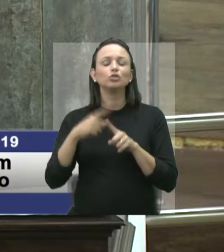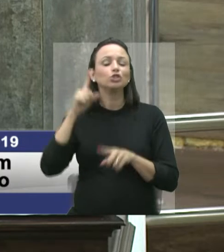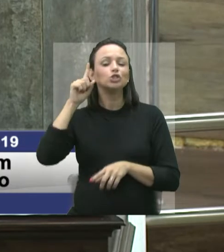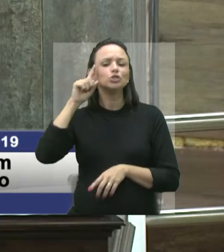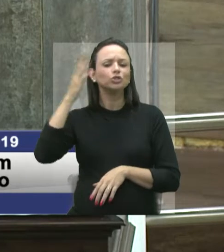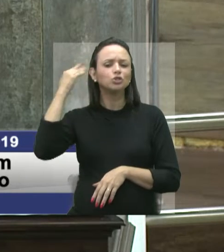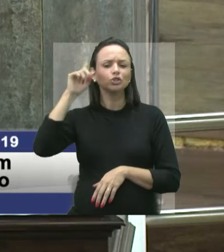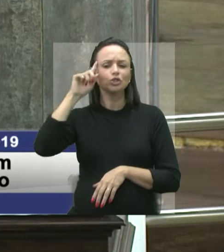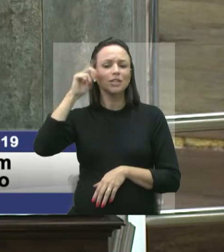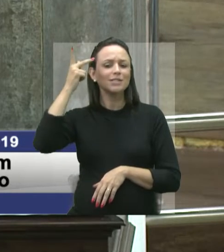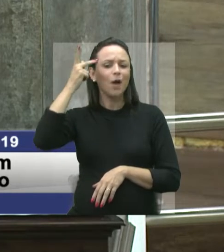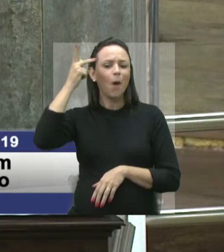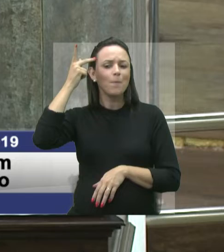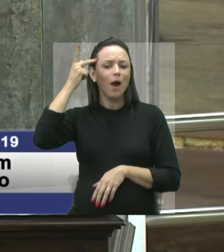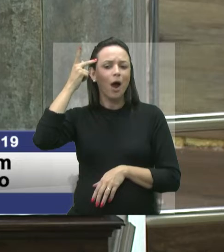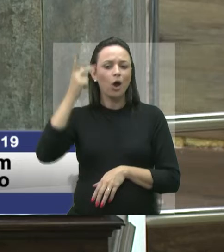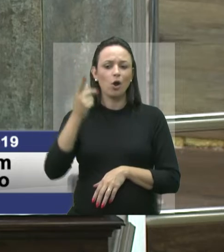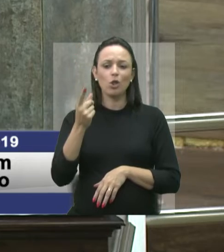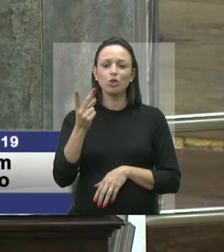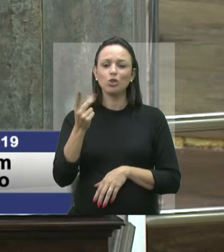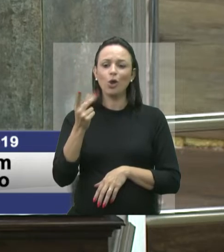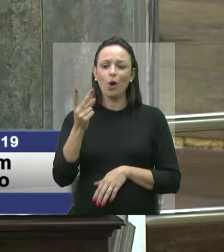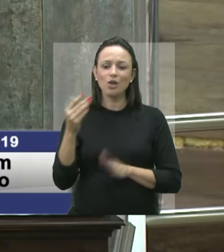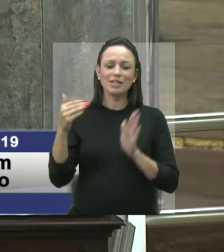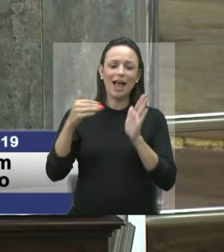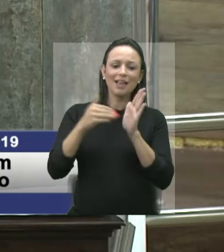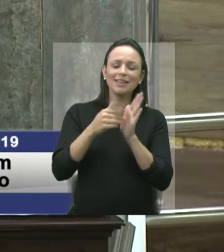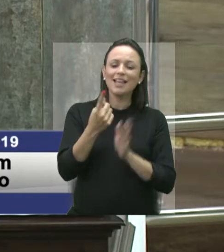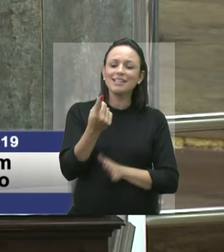cidade de São Paulo de 12 a 16